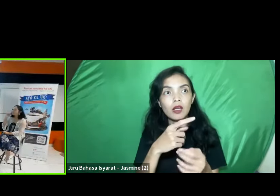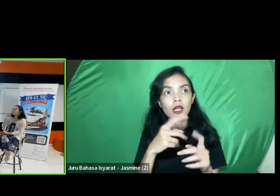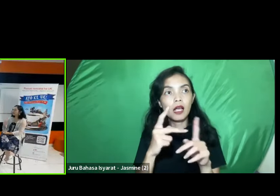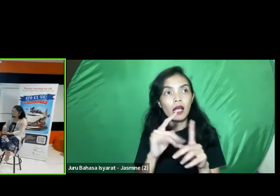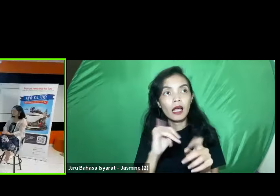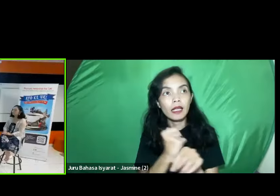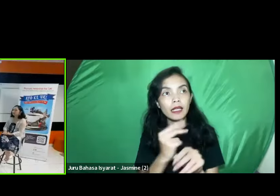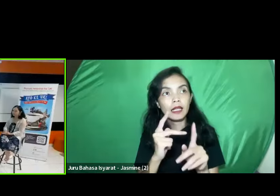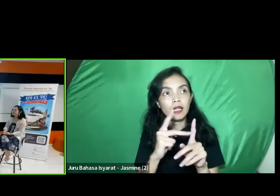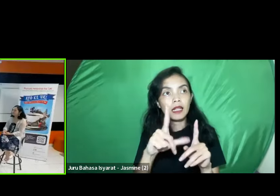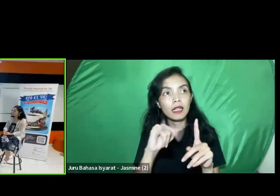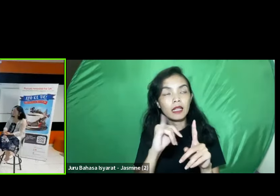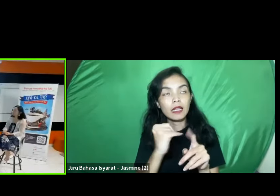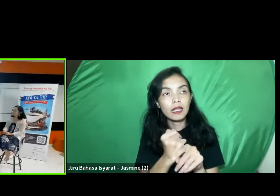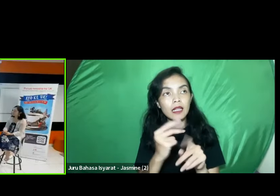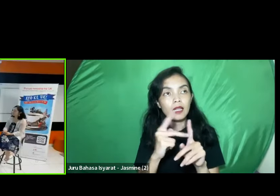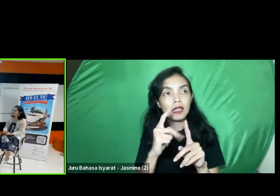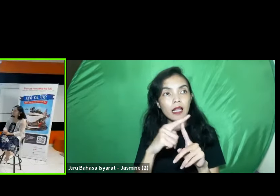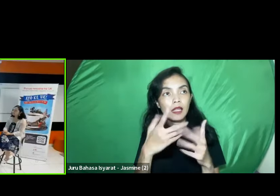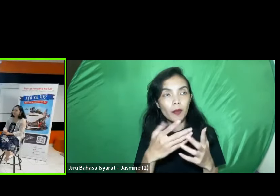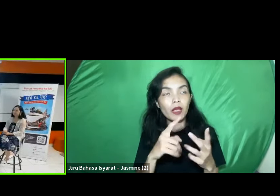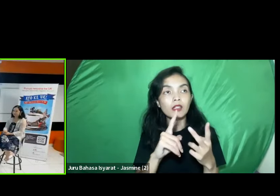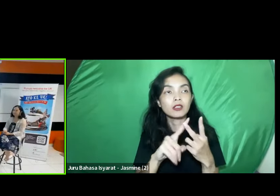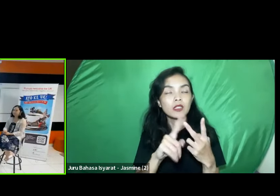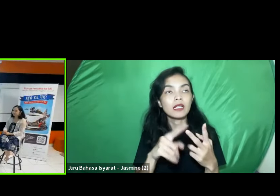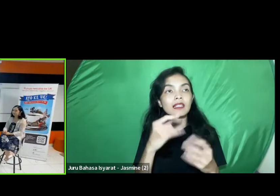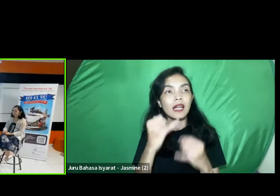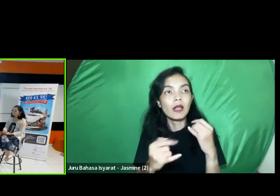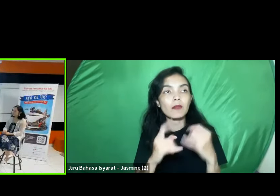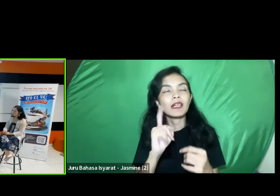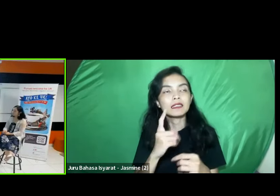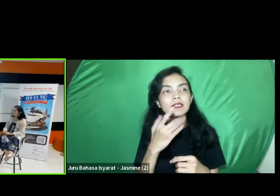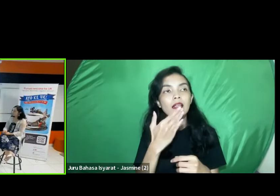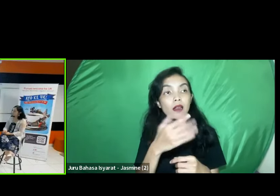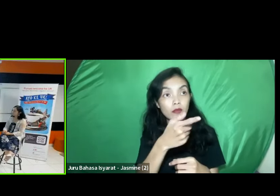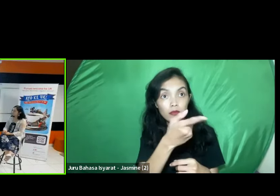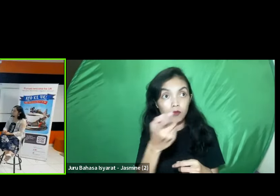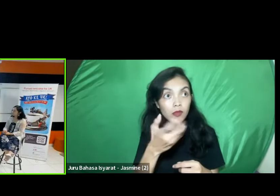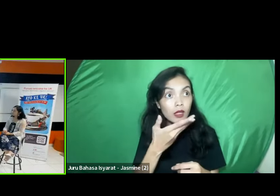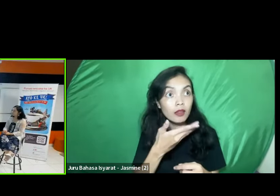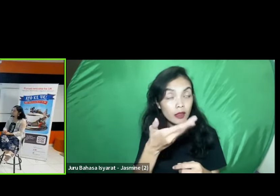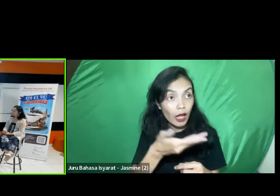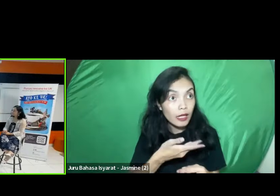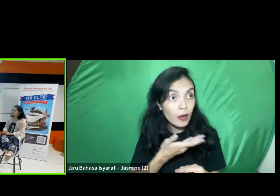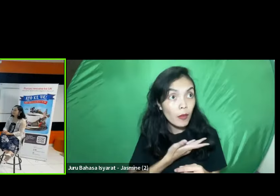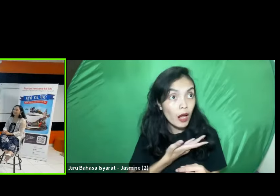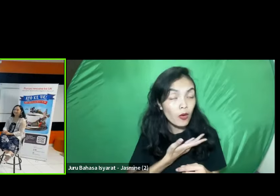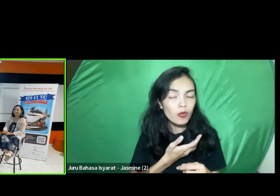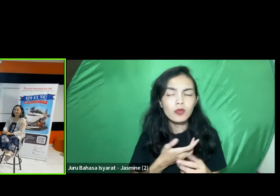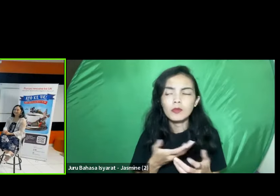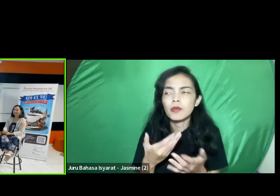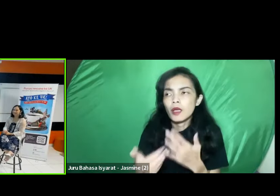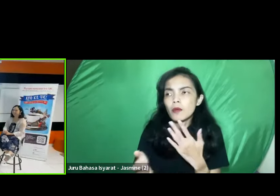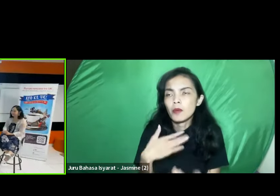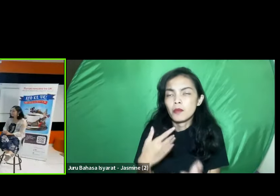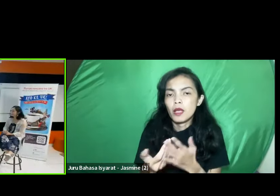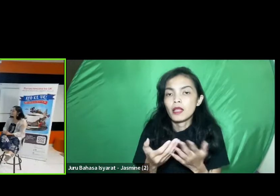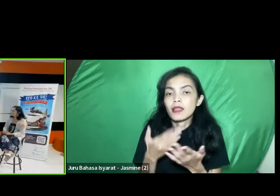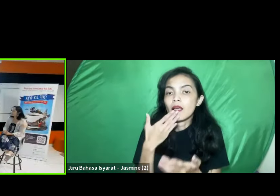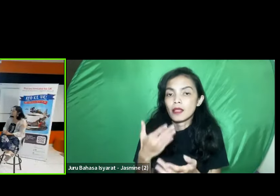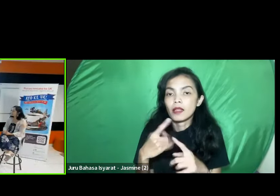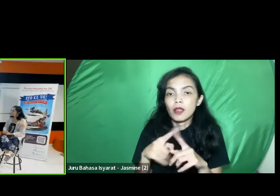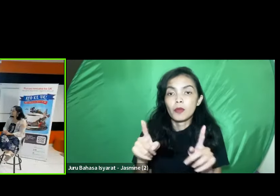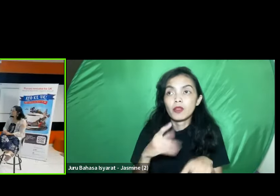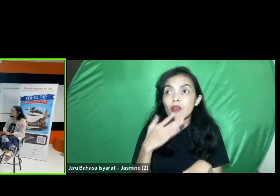mau ditanyakan betul aku juga F free teman-teman bertanya Heeh Ya tapi pertanyaan jangan banyak panjang-panjang Nanti yangan sudah banyak